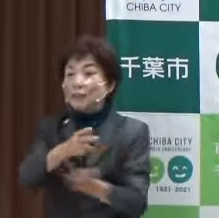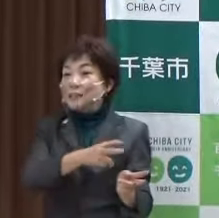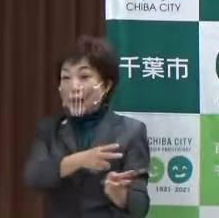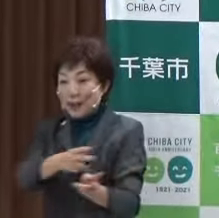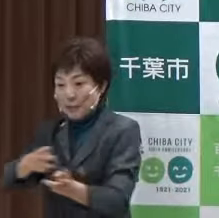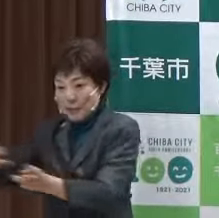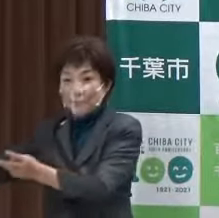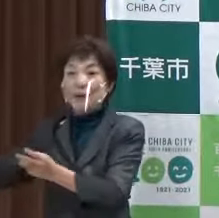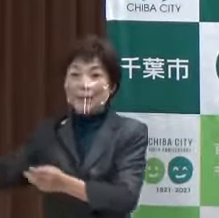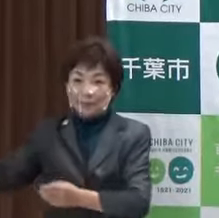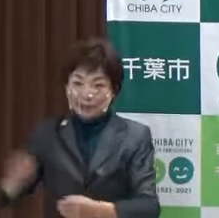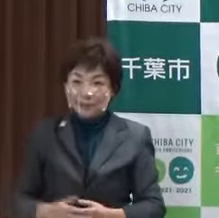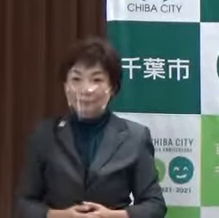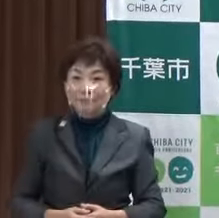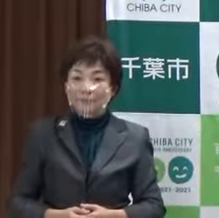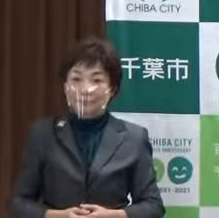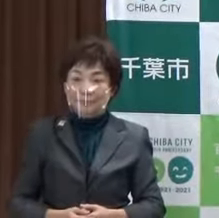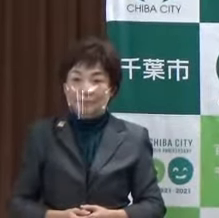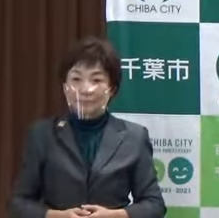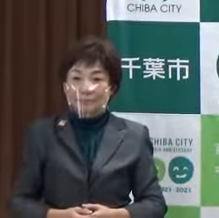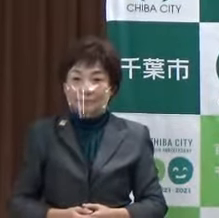備などが行われています。